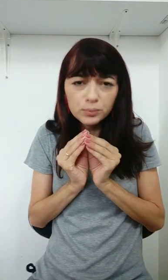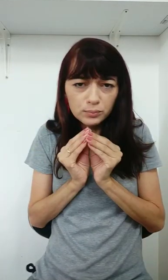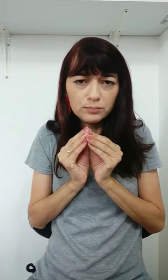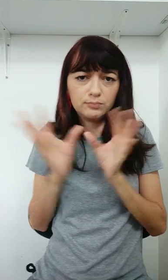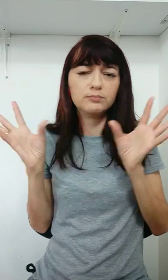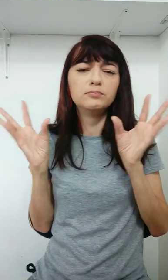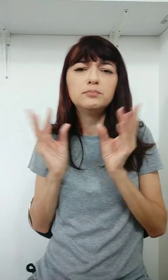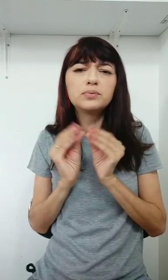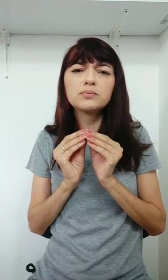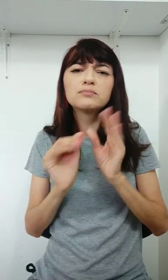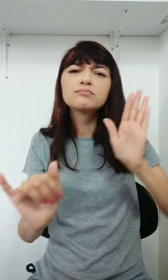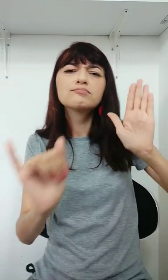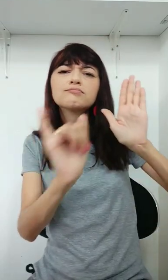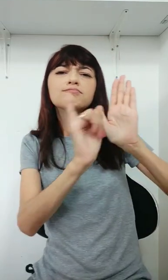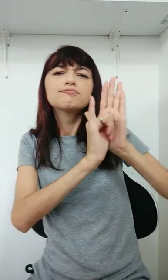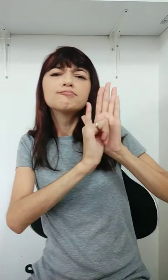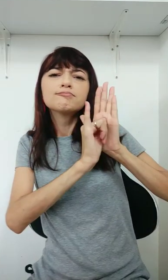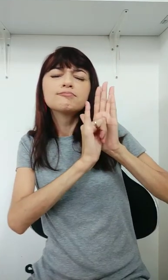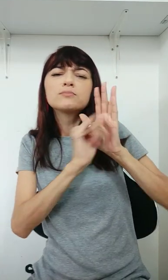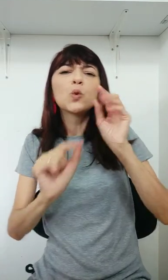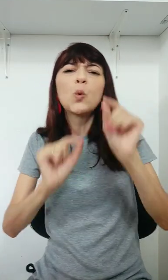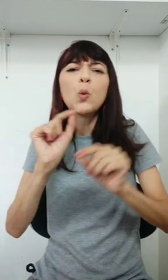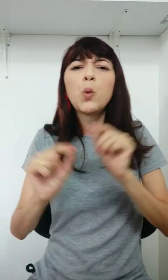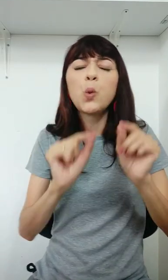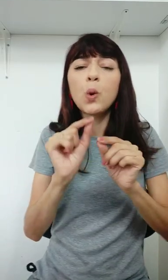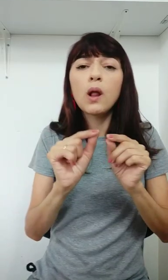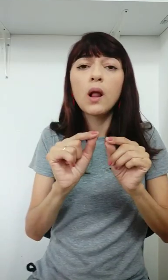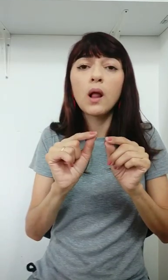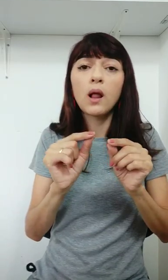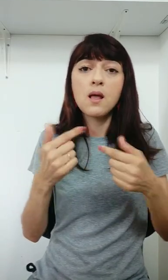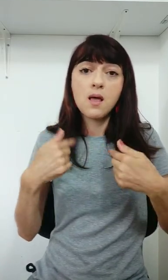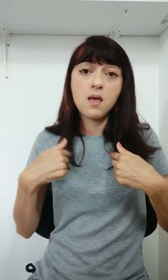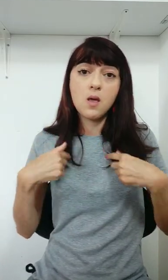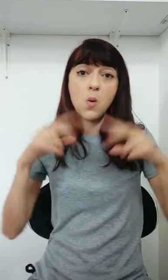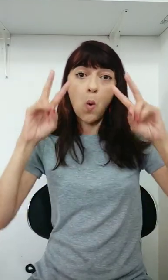que a gente pode utilizar de forma resumida de identidade?